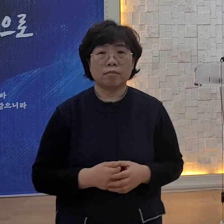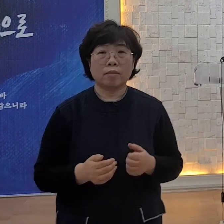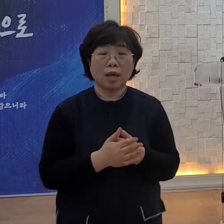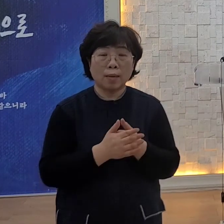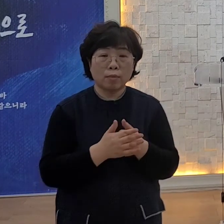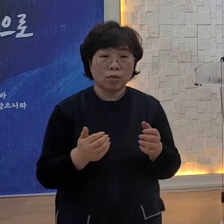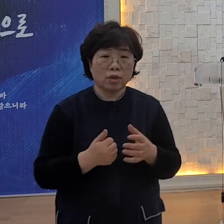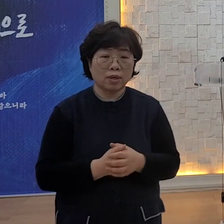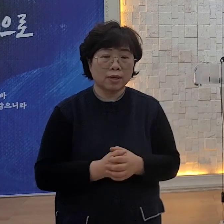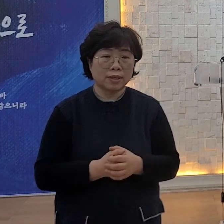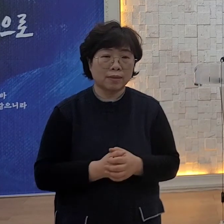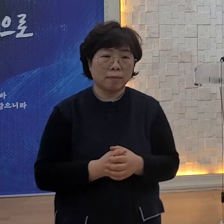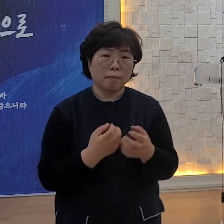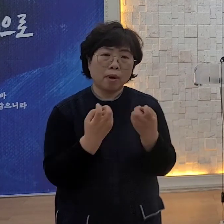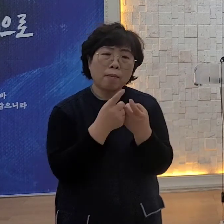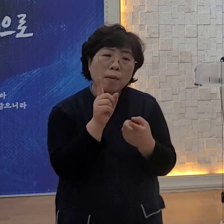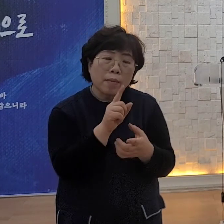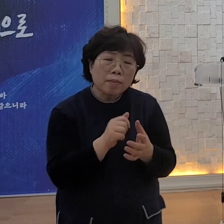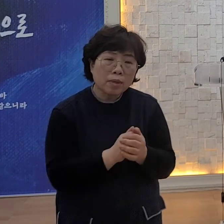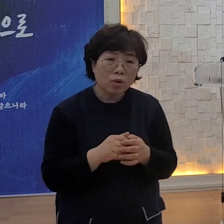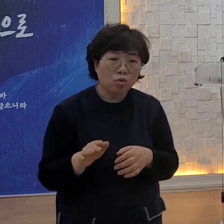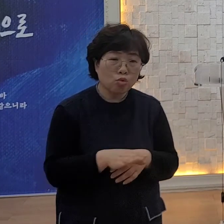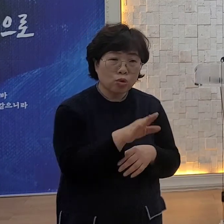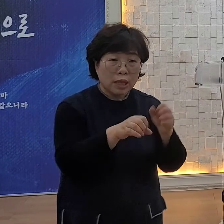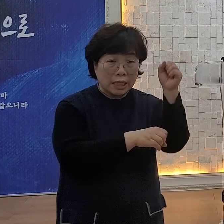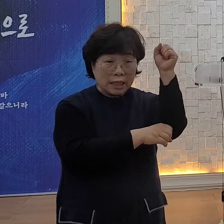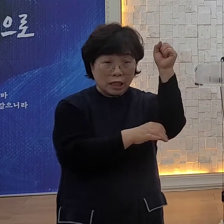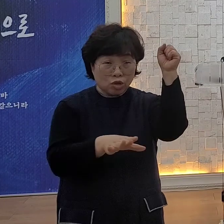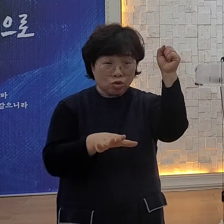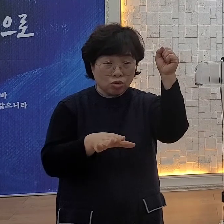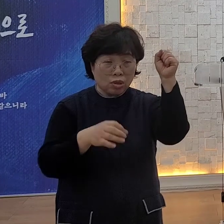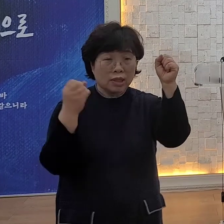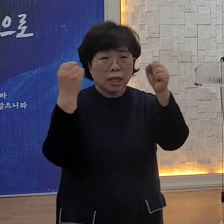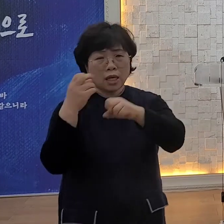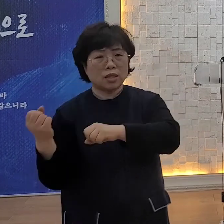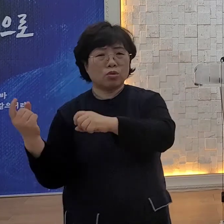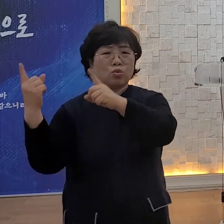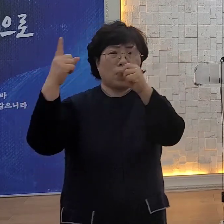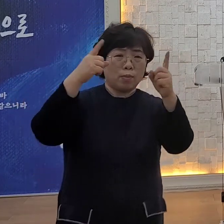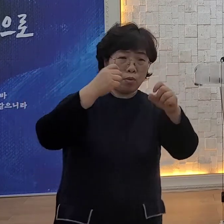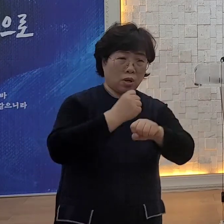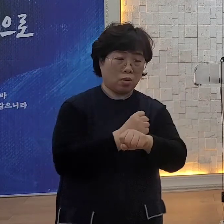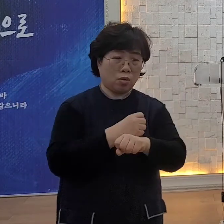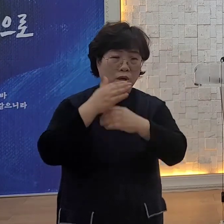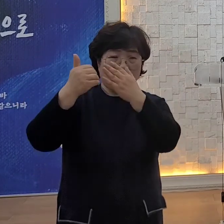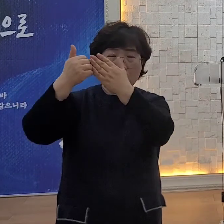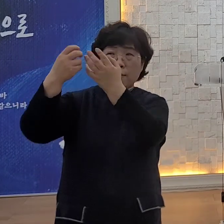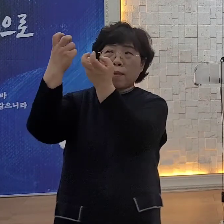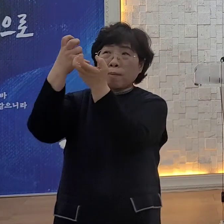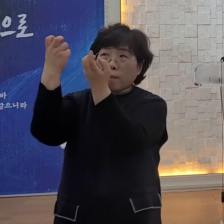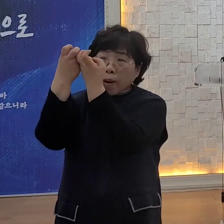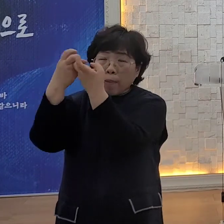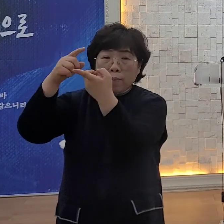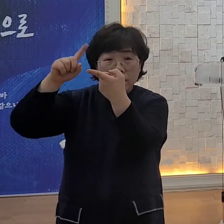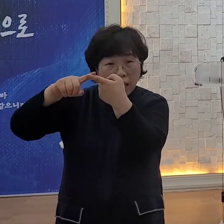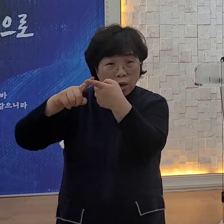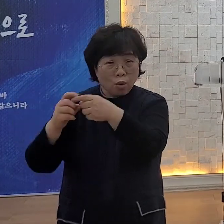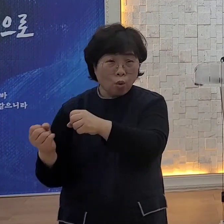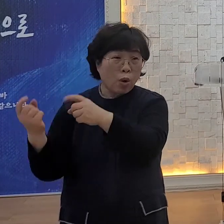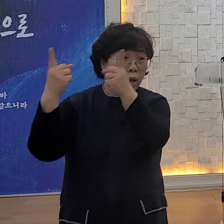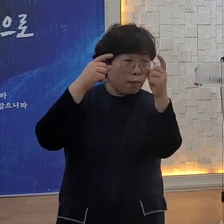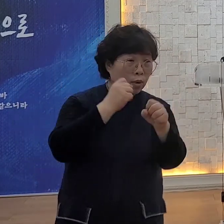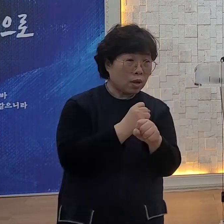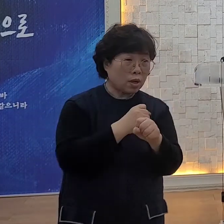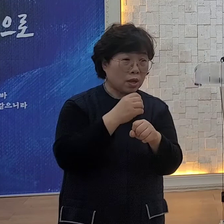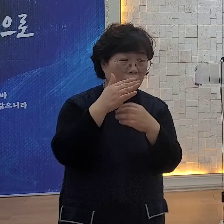여러분, 방법이 뭐라고요? 우리가 이 기준을 다시 세우는 거예요. 매뉴얼대로. 하나님의 그 원래